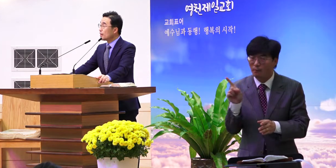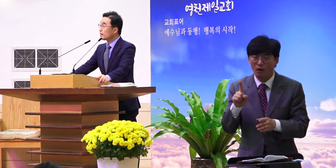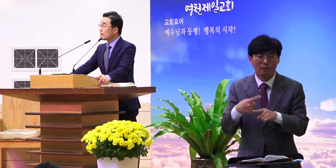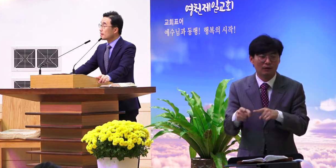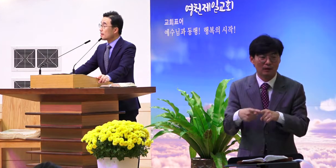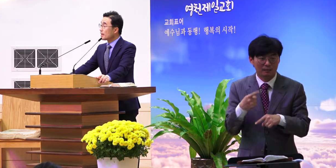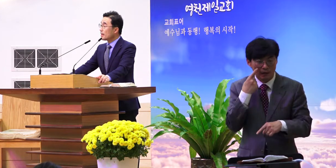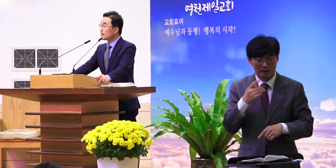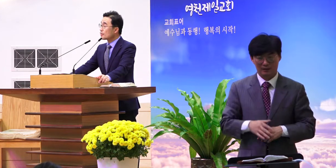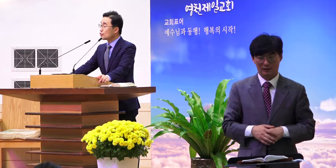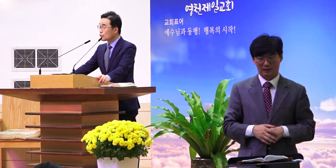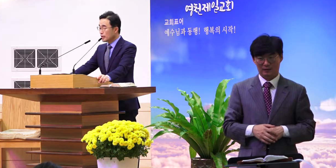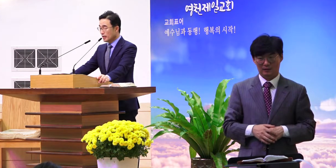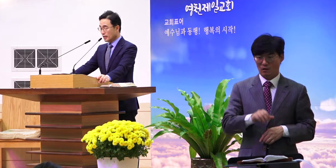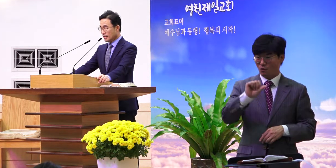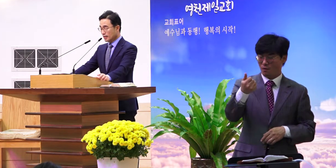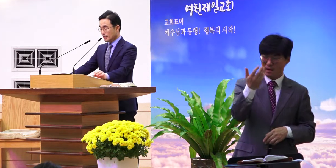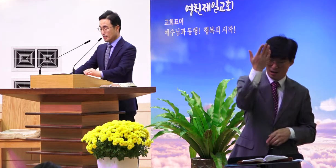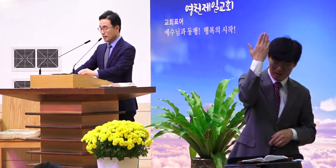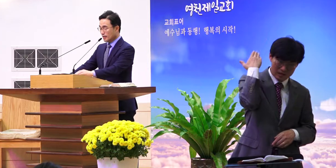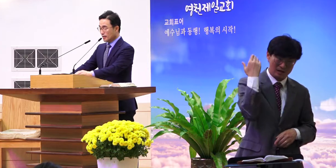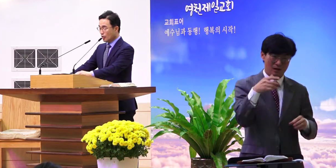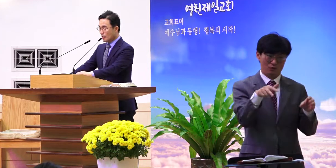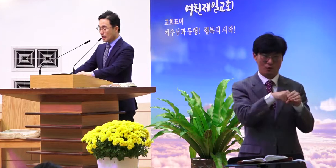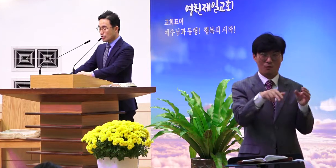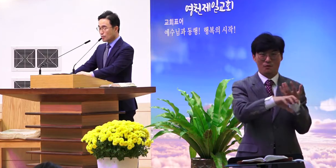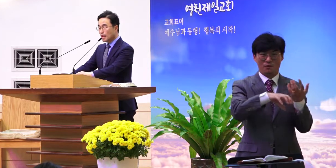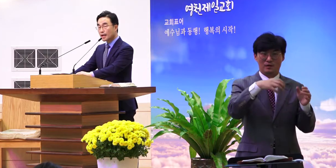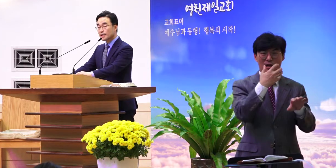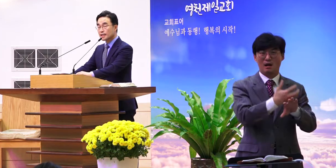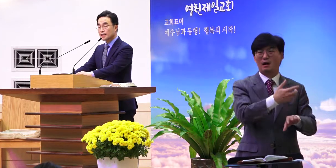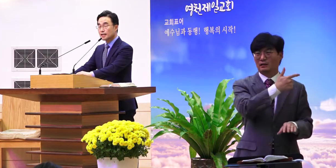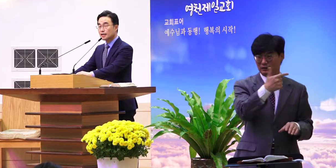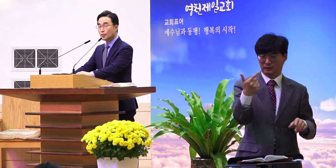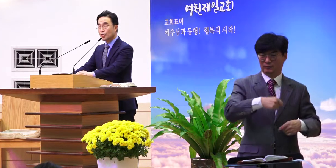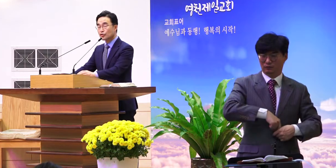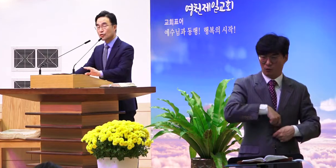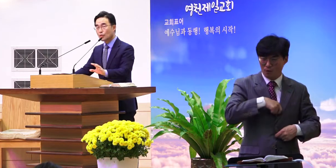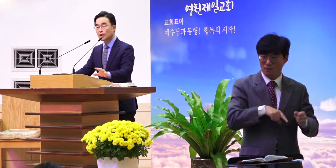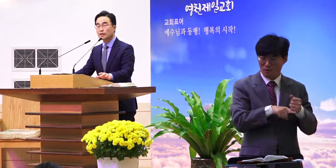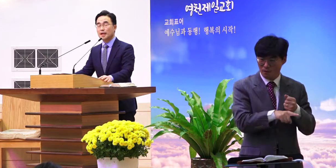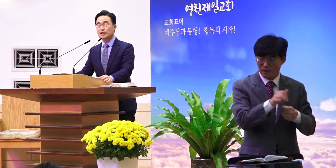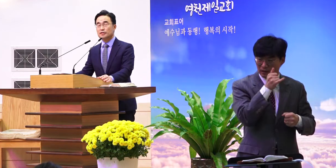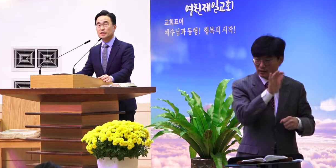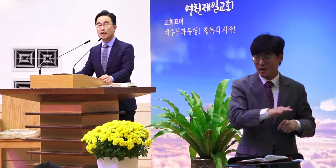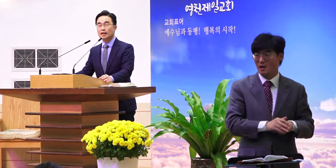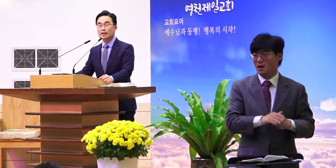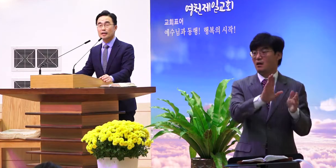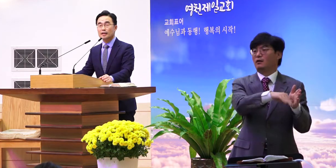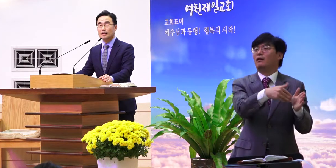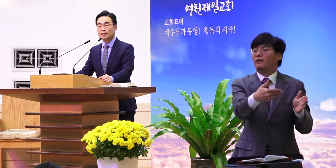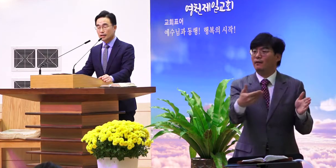종교개혁의 후예들의 신앙의 수준이 얼마나 천박한지를 보여주는 통계들이 많이